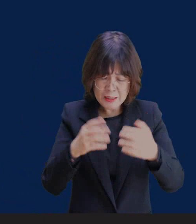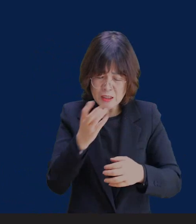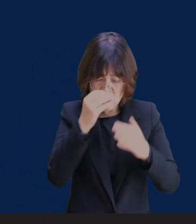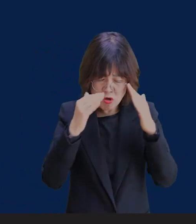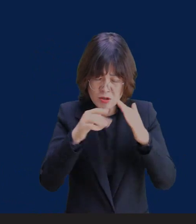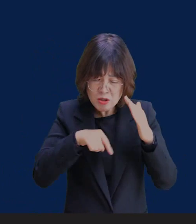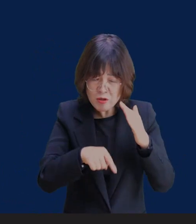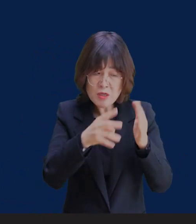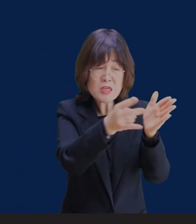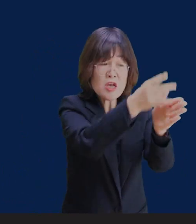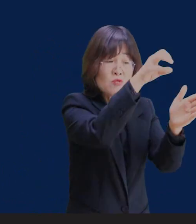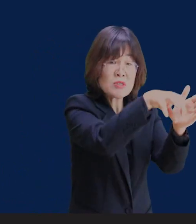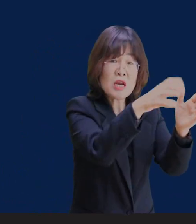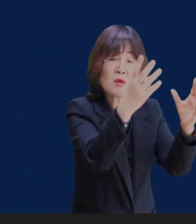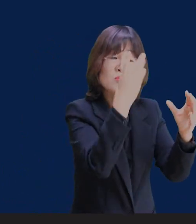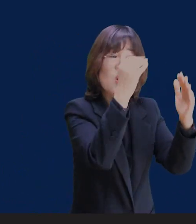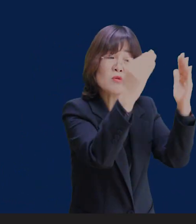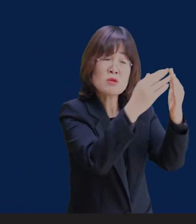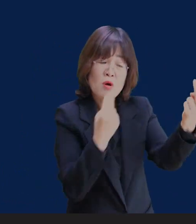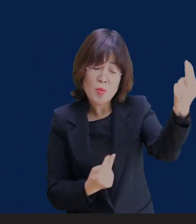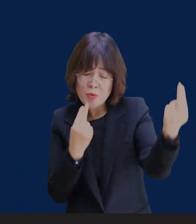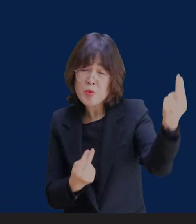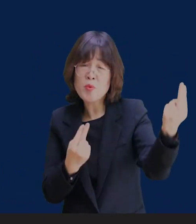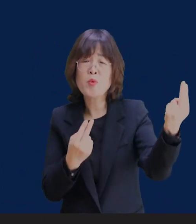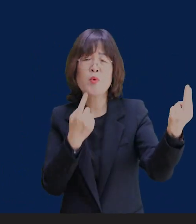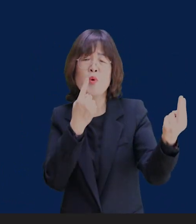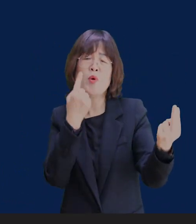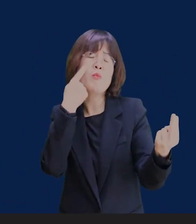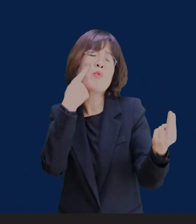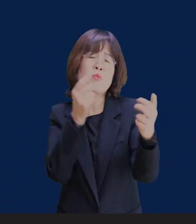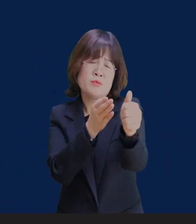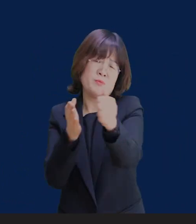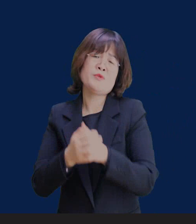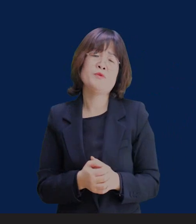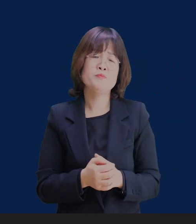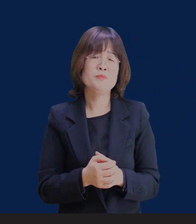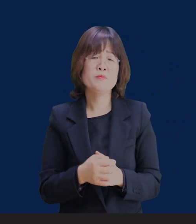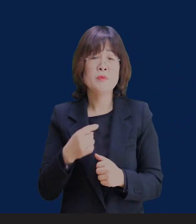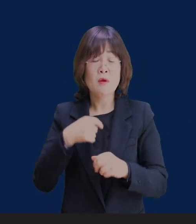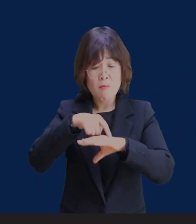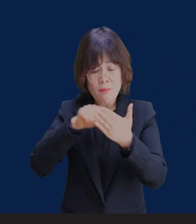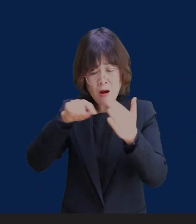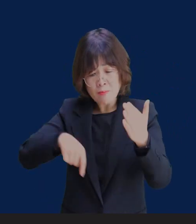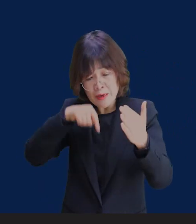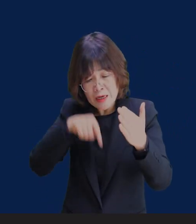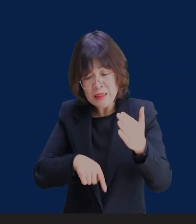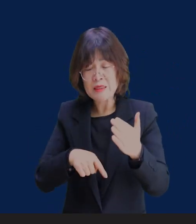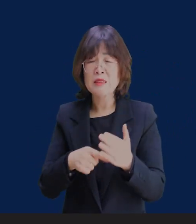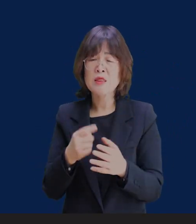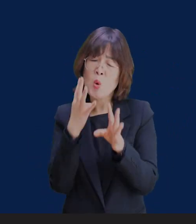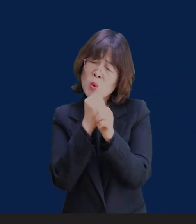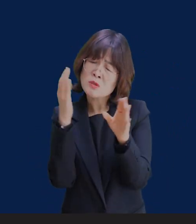우리의 마음의 성전은 그 예루살렘의 성전과 다를 바 없는 모습은 아닌가 돌아보시기 바랍니다.